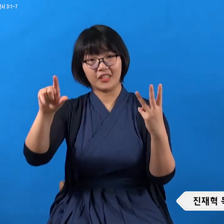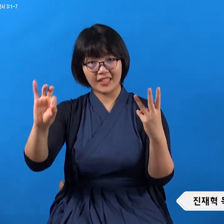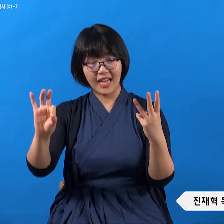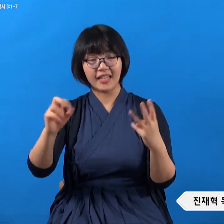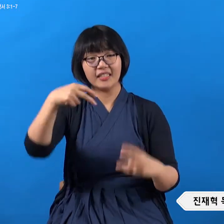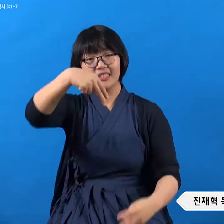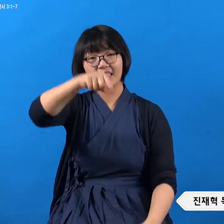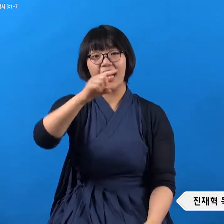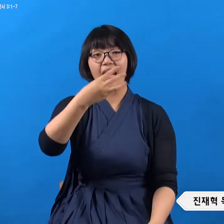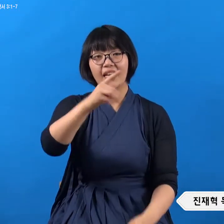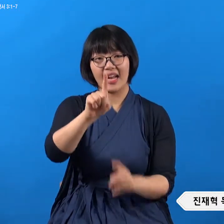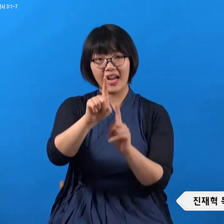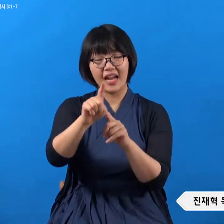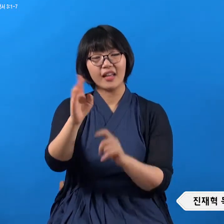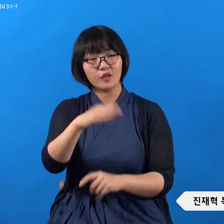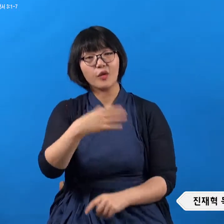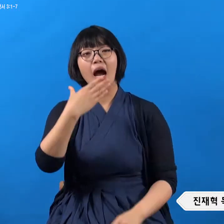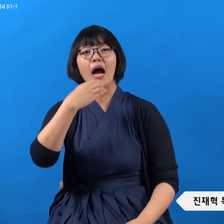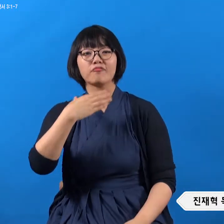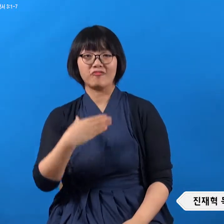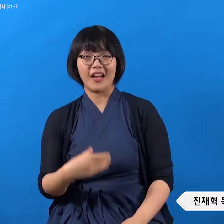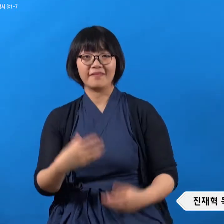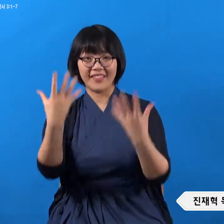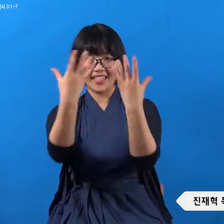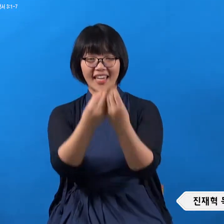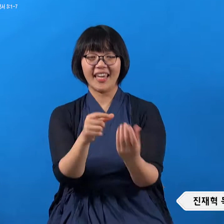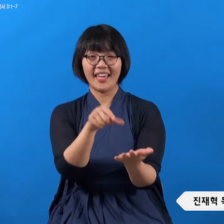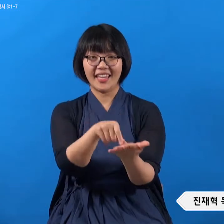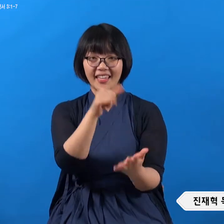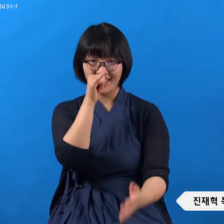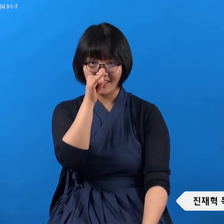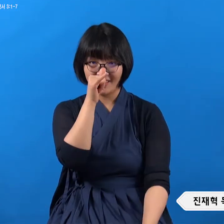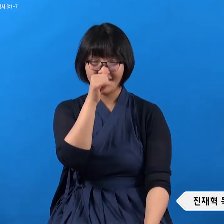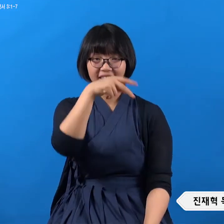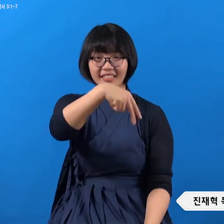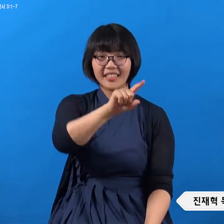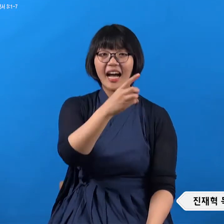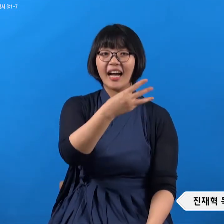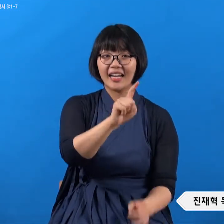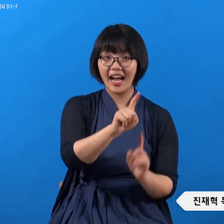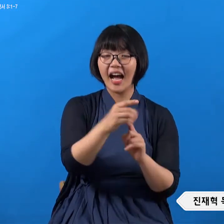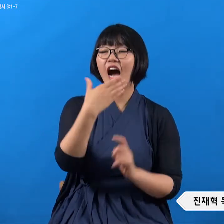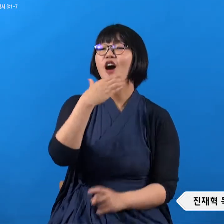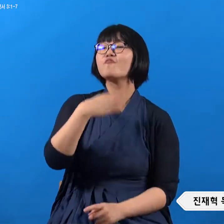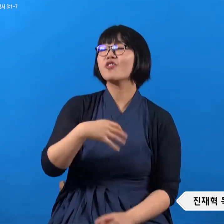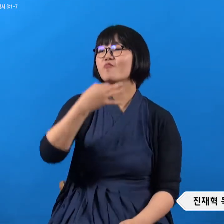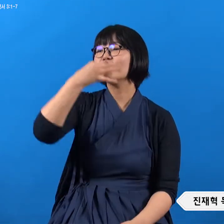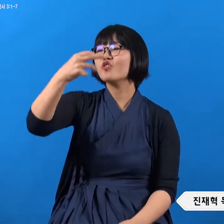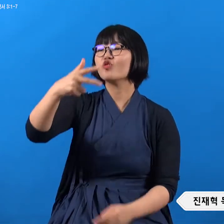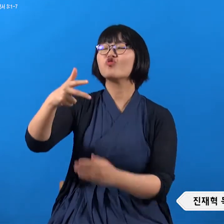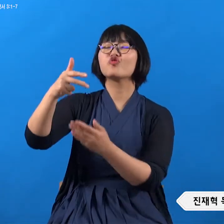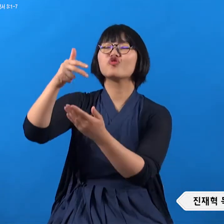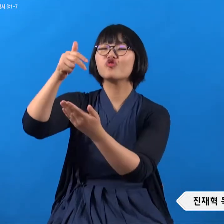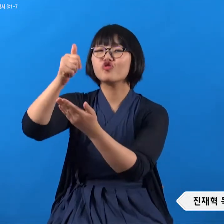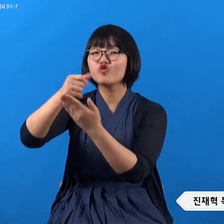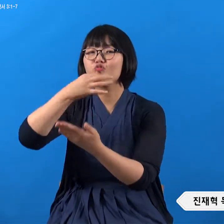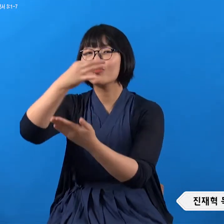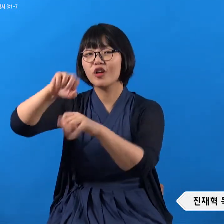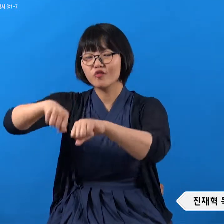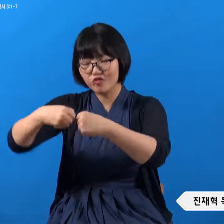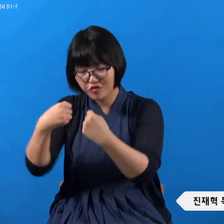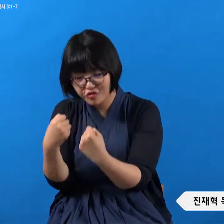사라와 아브라함의 이야기를 예를 들습니다. 그리고 사라가 아브람을 주라칭하여 순종한 것